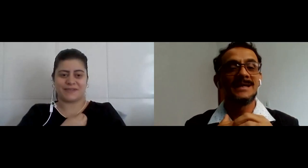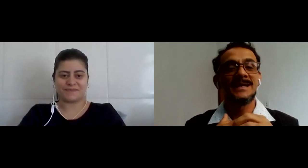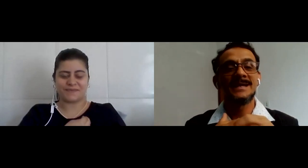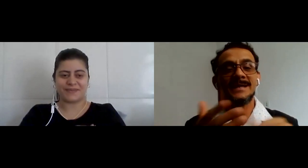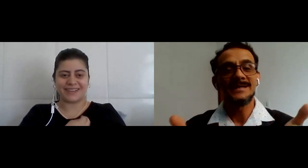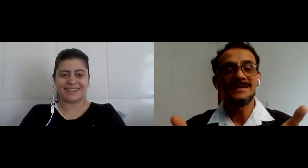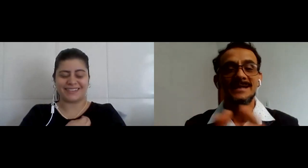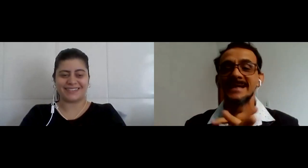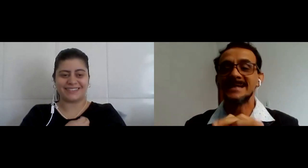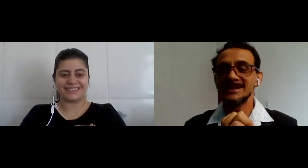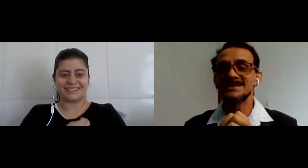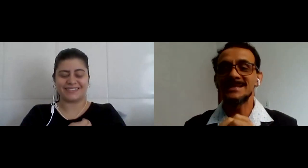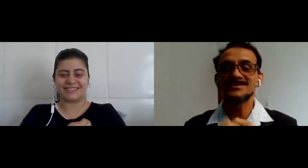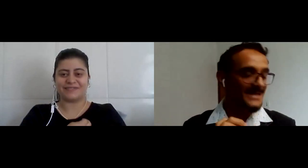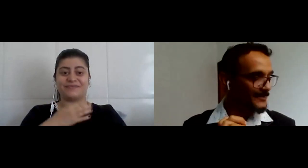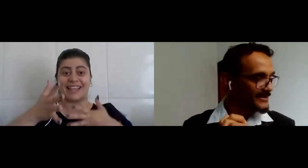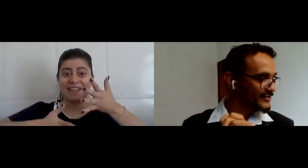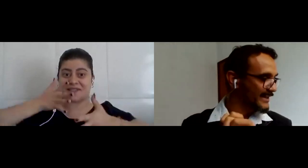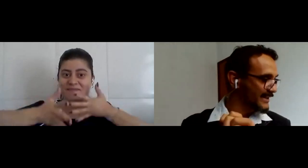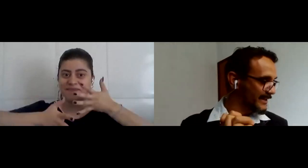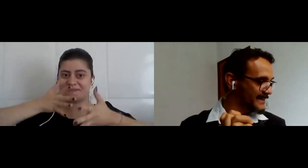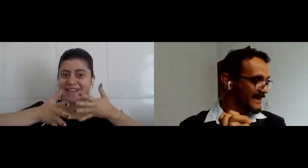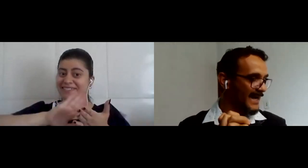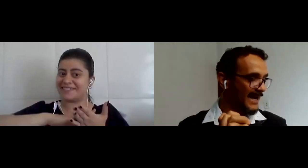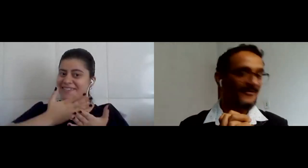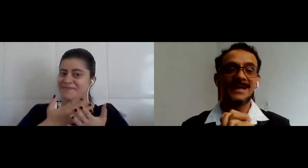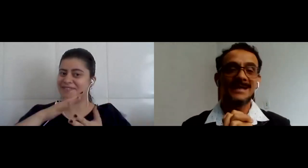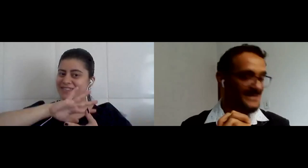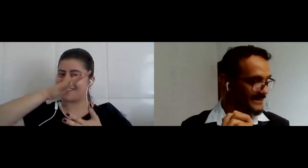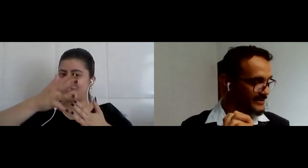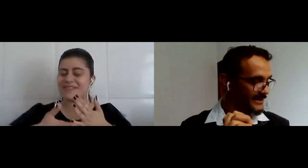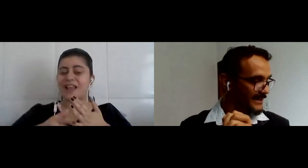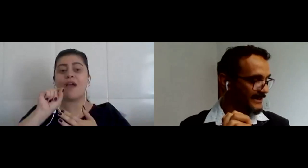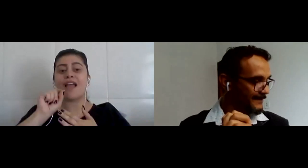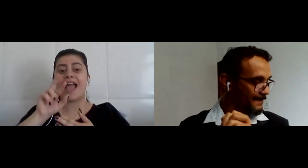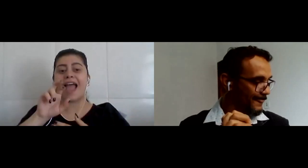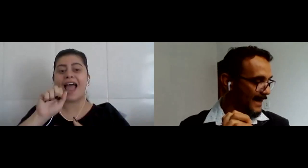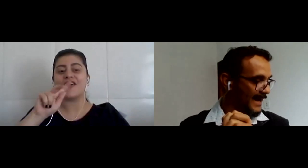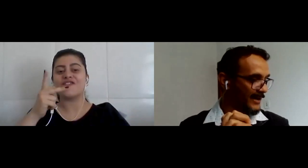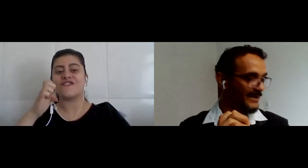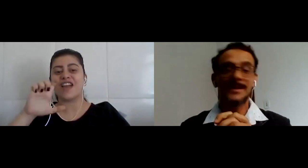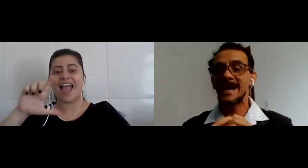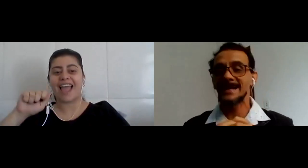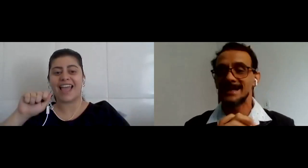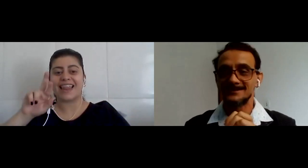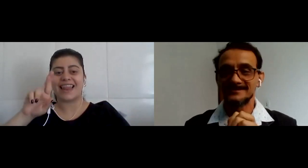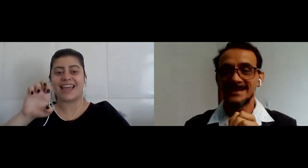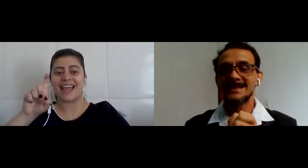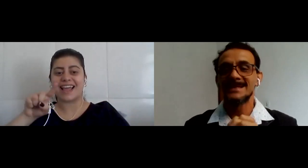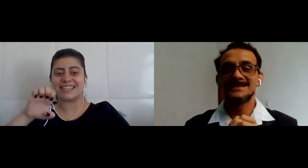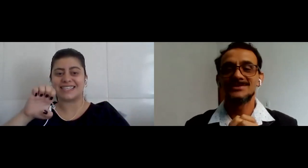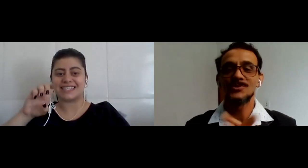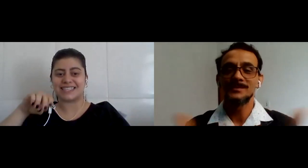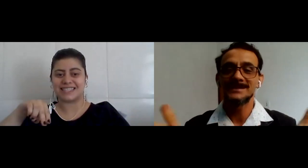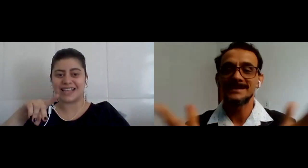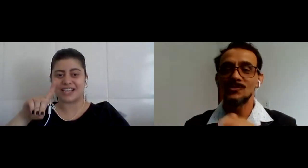aqui. Em Libras, né, os intérpretes de Libras, que é a Rafaela Rezende e a Elda Braga, né?